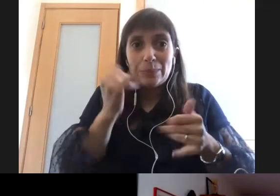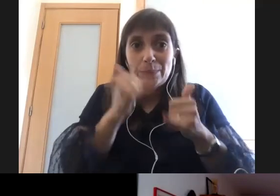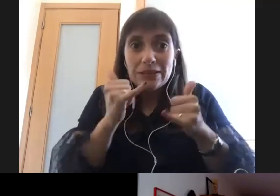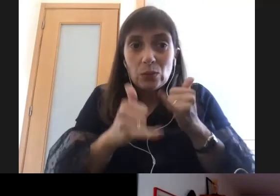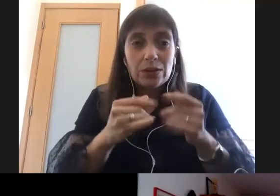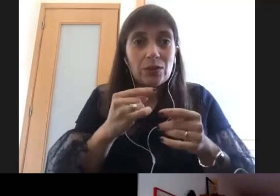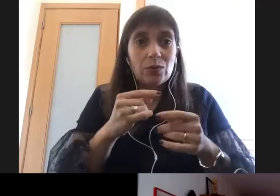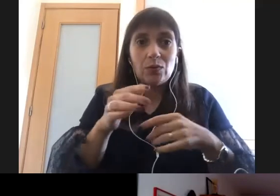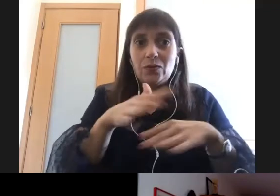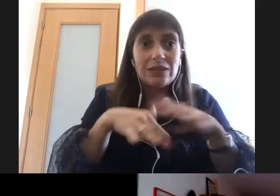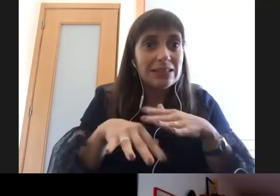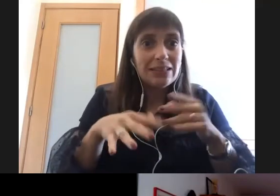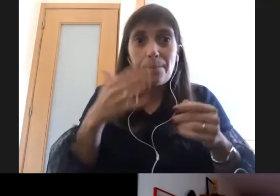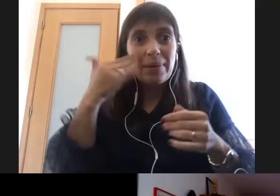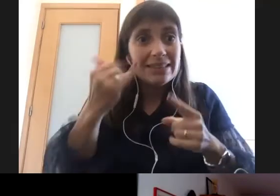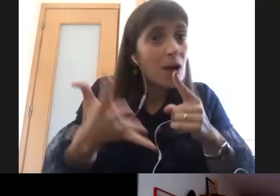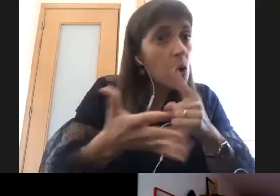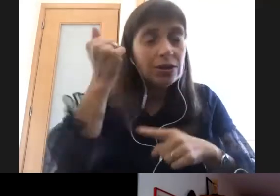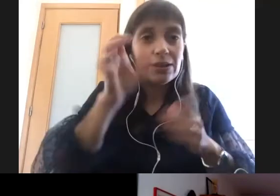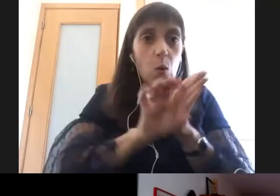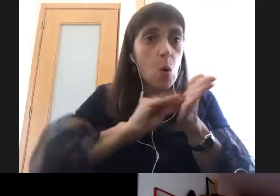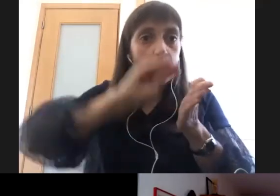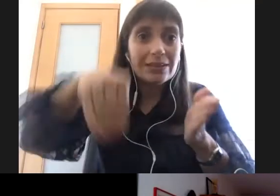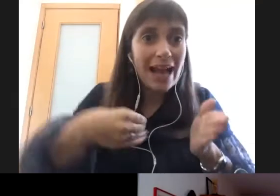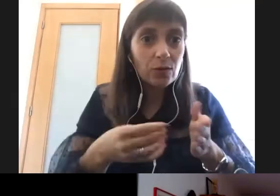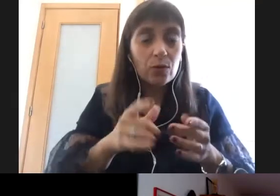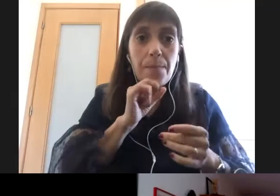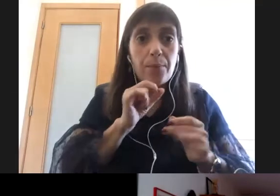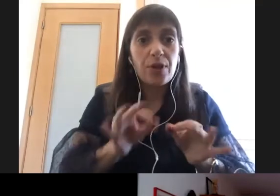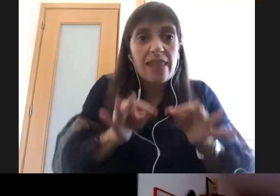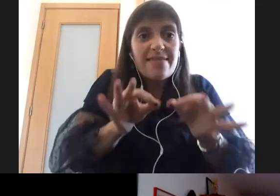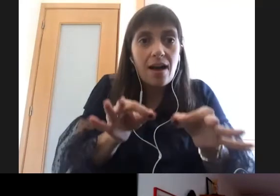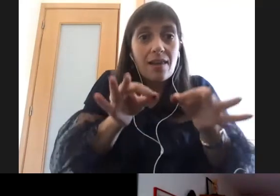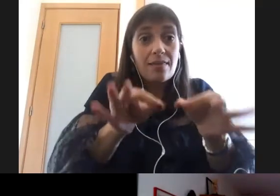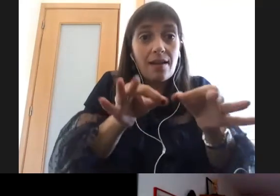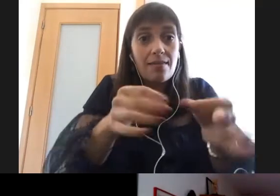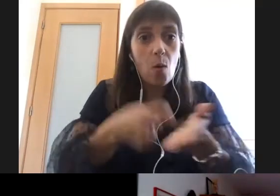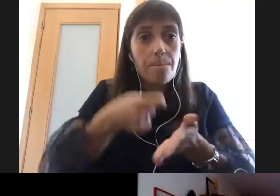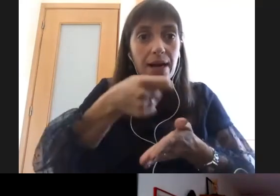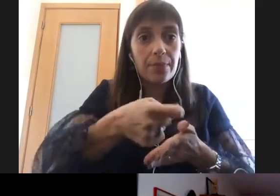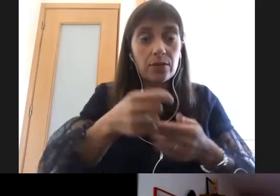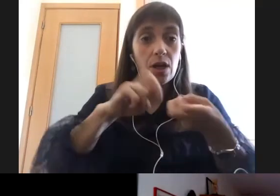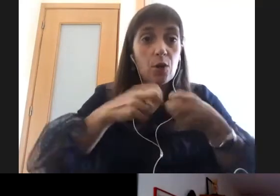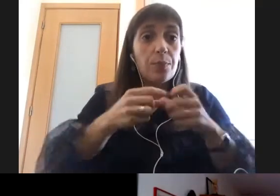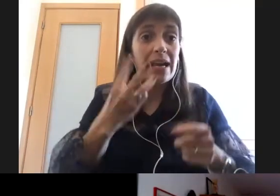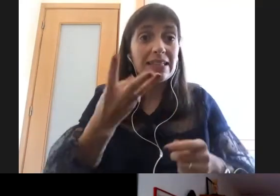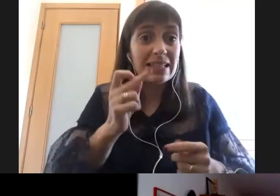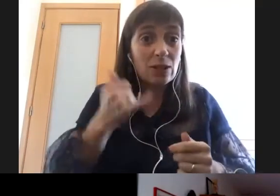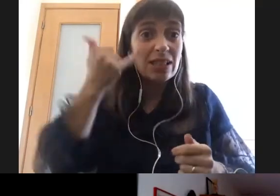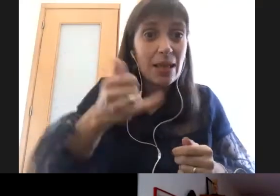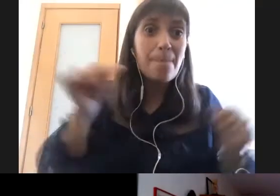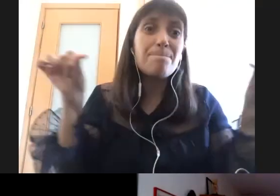conseguir o contrato, conseguir donos do contrato, para ficar adiando o pagamento. E o problema é que o triênio seguinte era ainda pior.